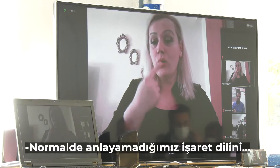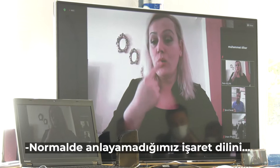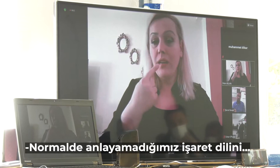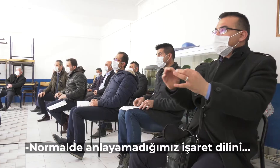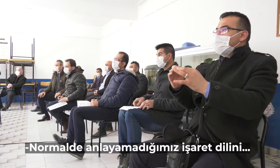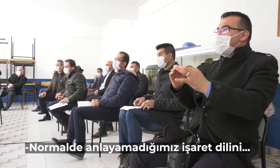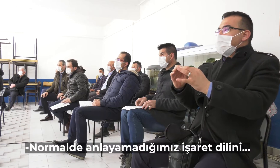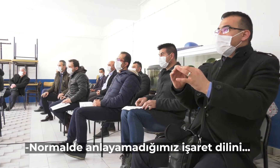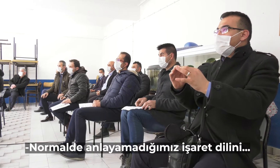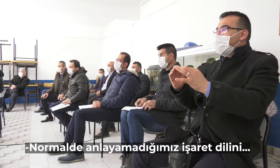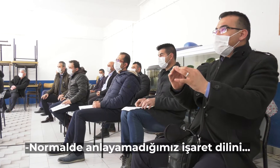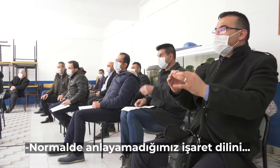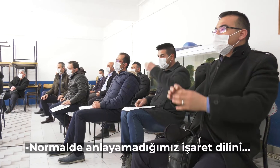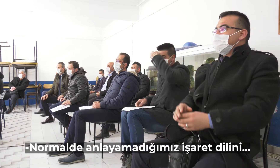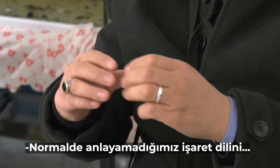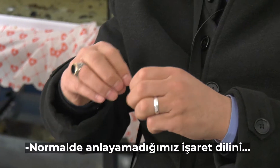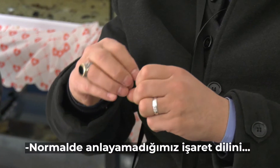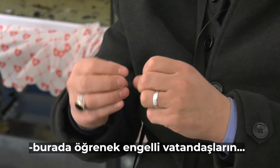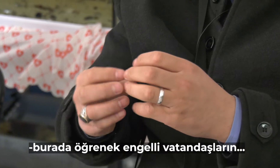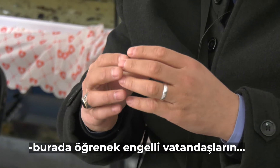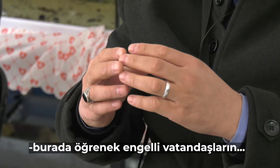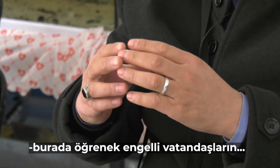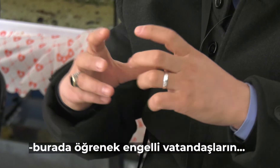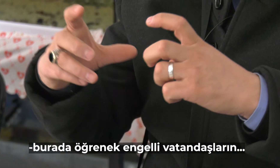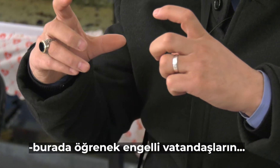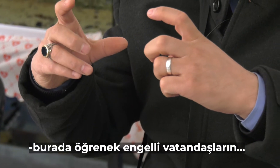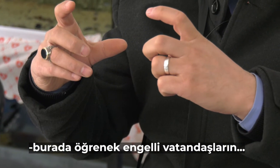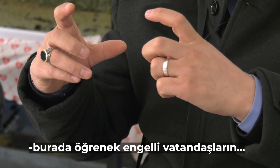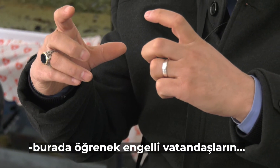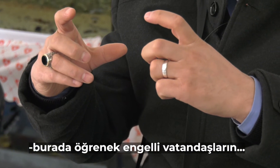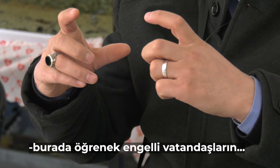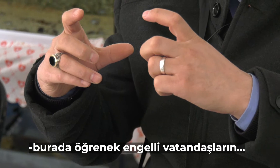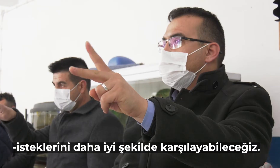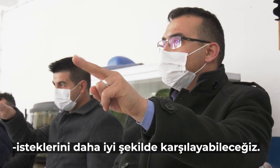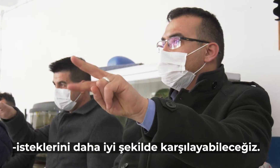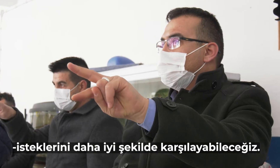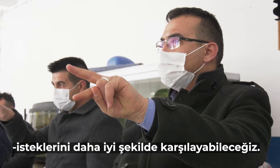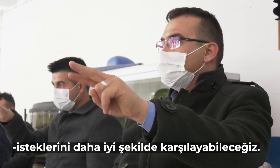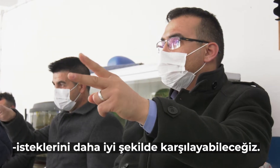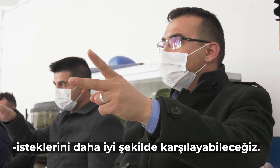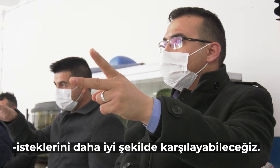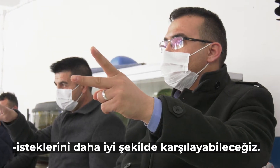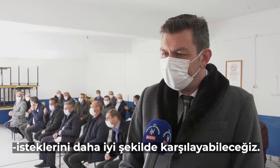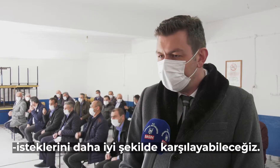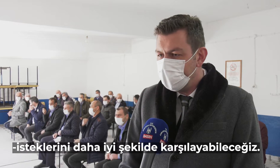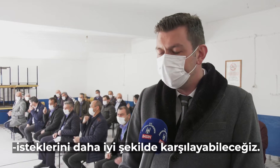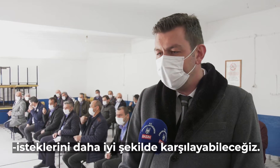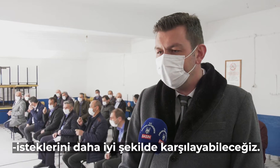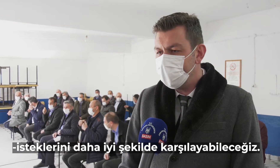Normalde anlayamadığımız işaret dilini burada öğrenerek engelli vatandaşların isteklerini daha iyi şekilde karşılayabileceğiz.